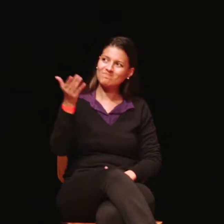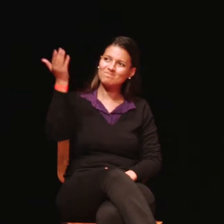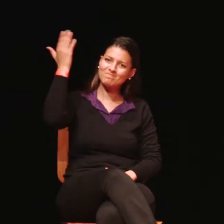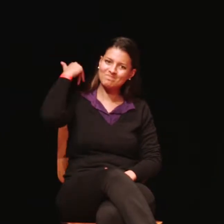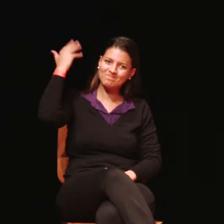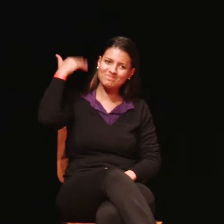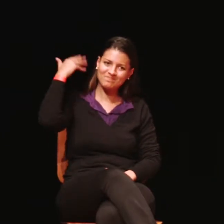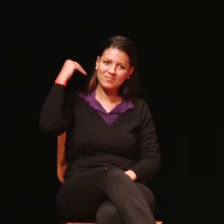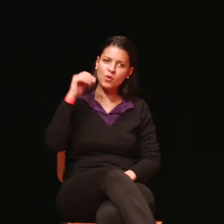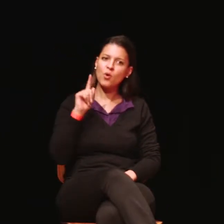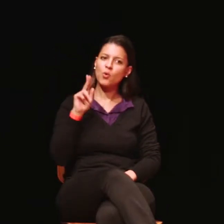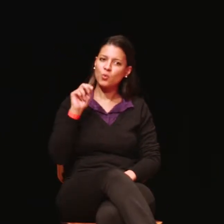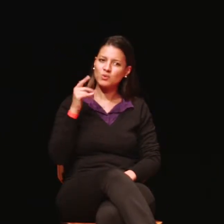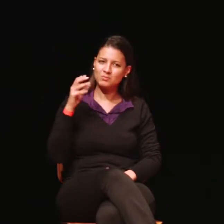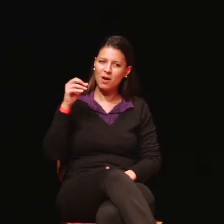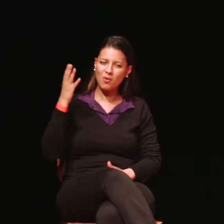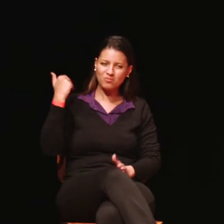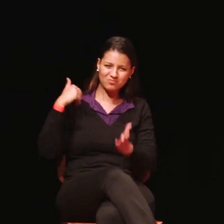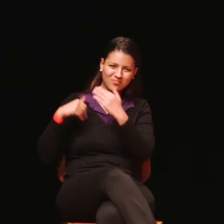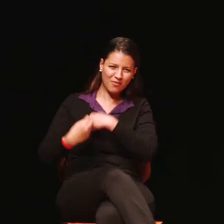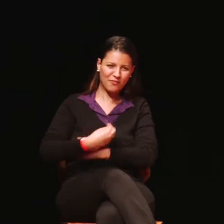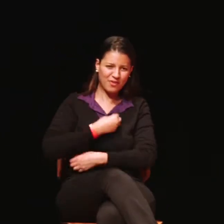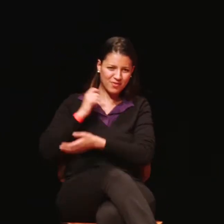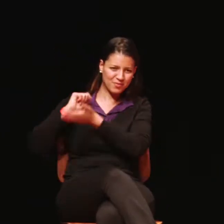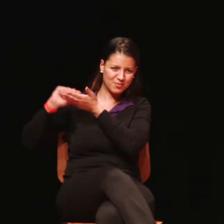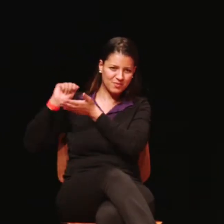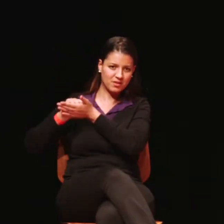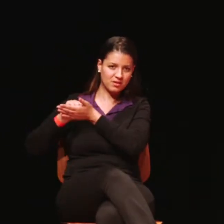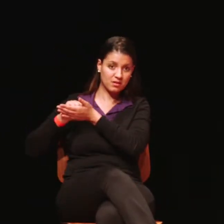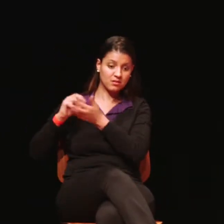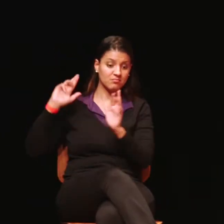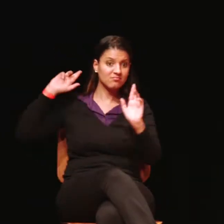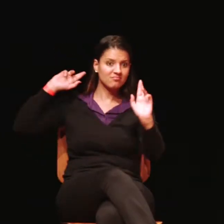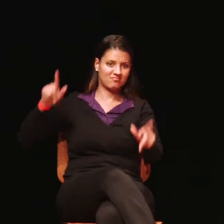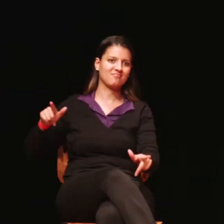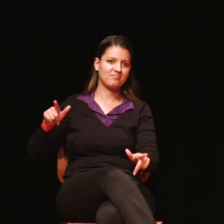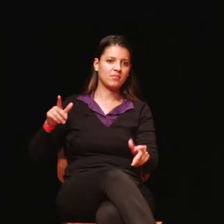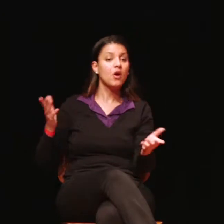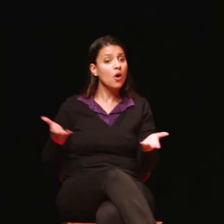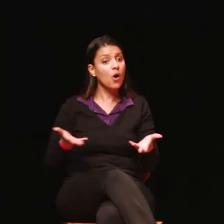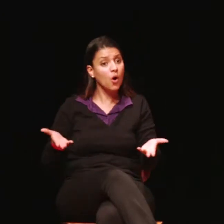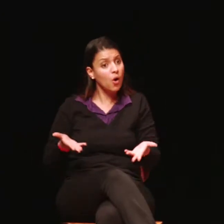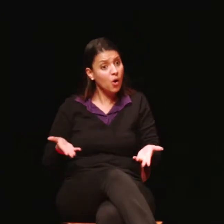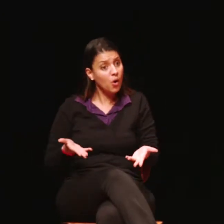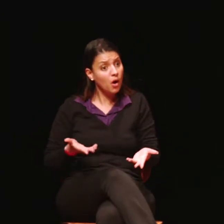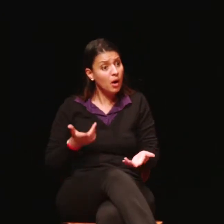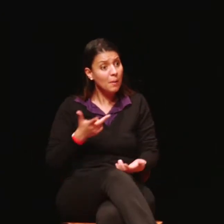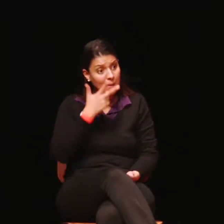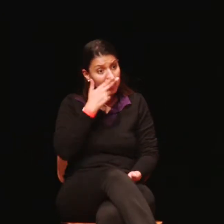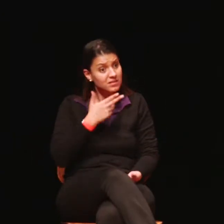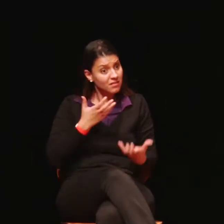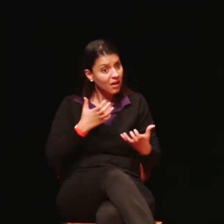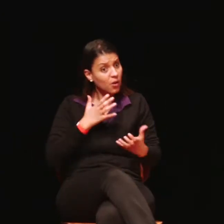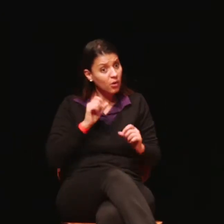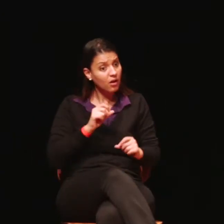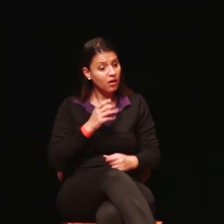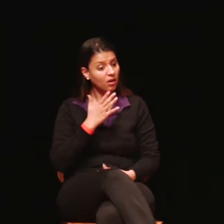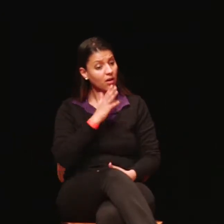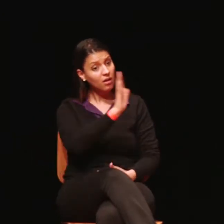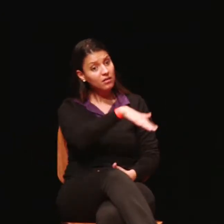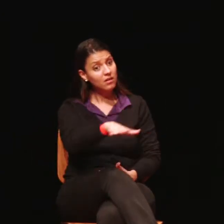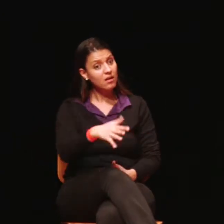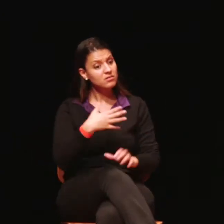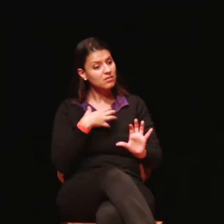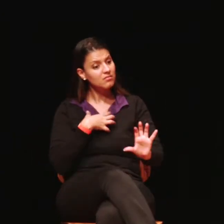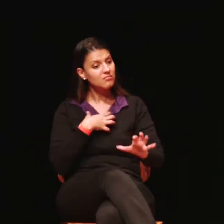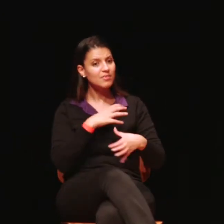que o Alexandre de Gusmão escreve. Quer dizer, a nossa época valoriza, como a gente percebeu hoje pela manhã, a empatia em relação à criança. Quer dizer,